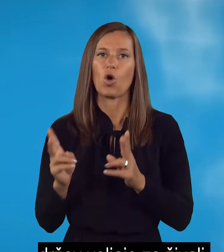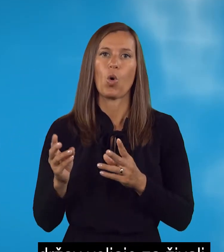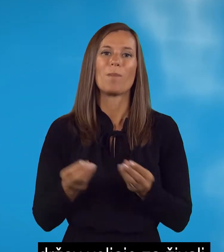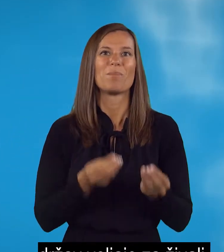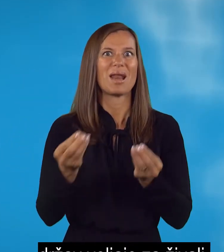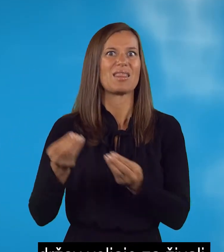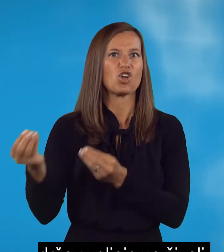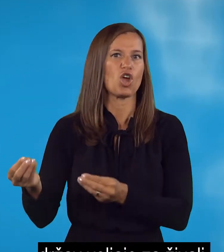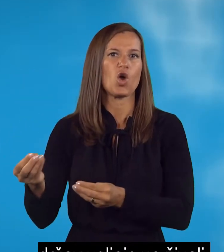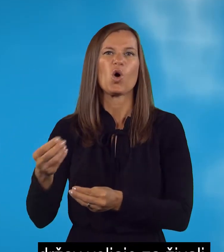prenašajo steklino: